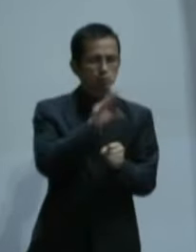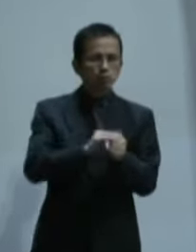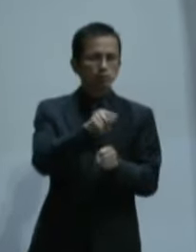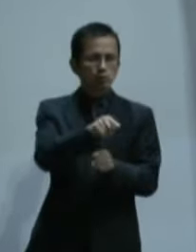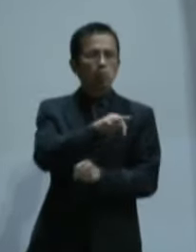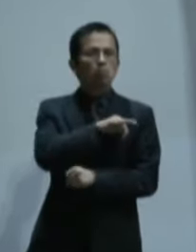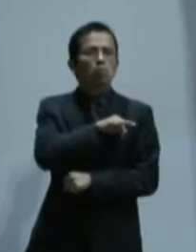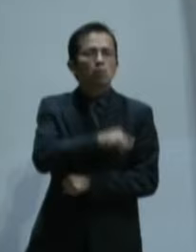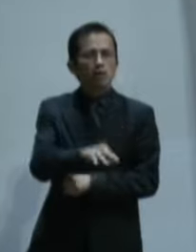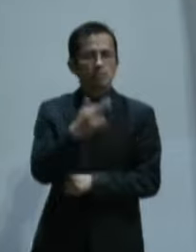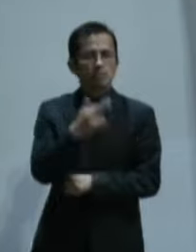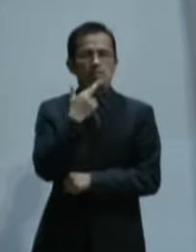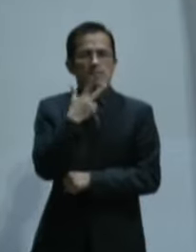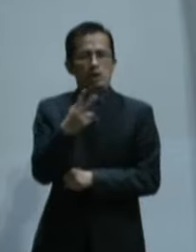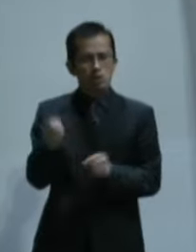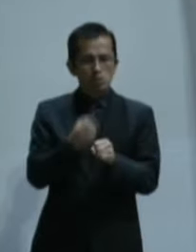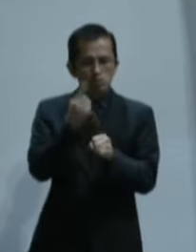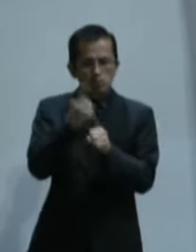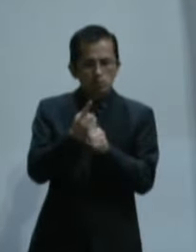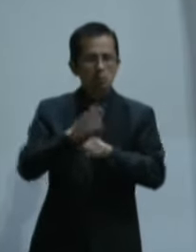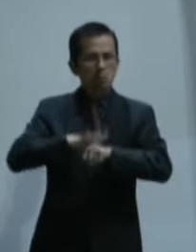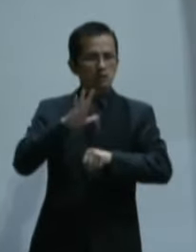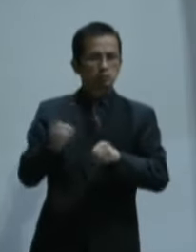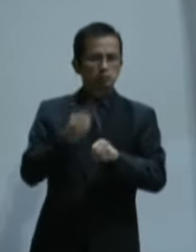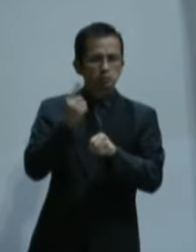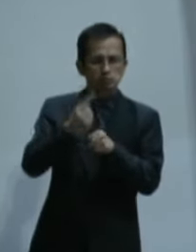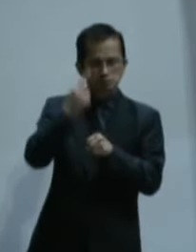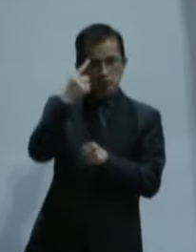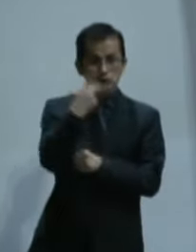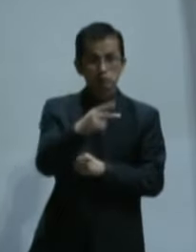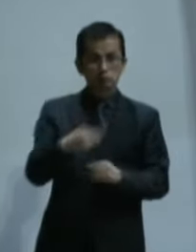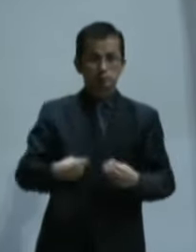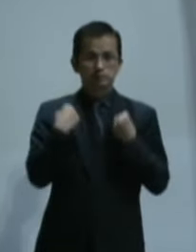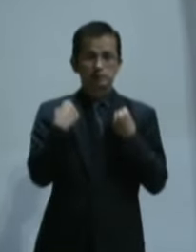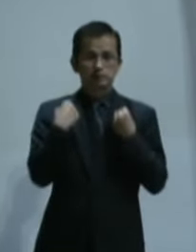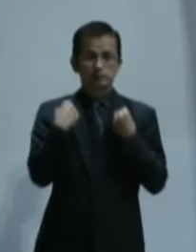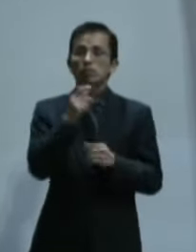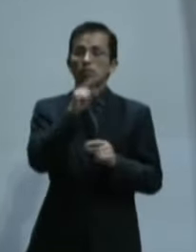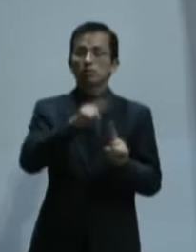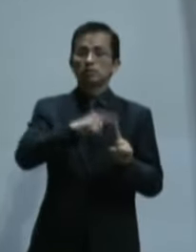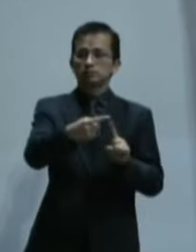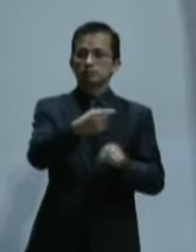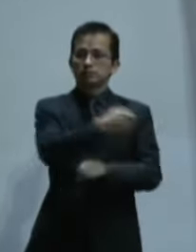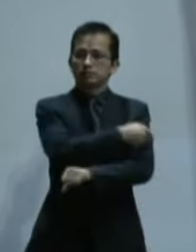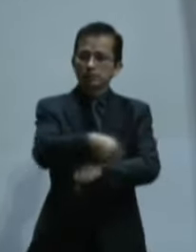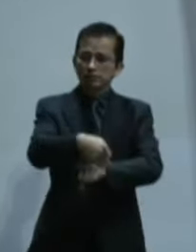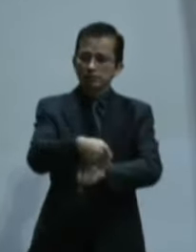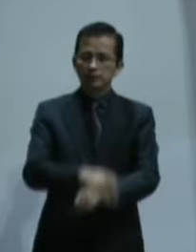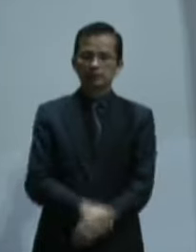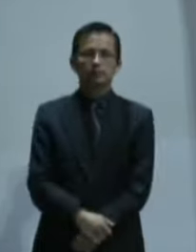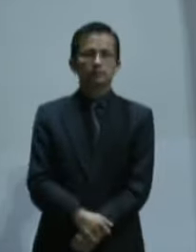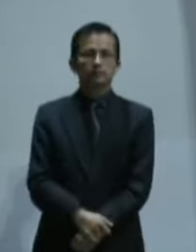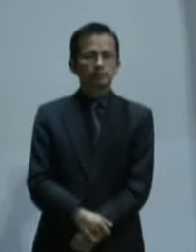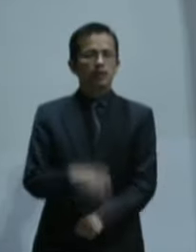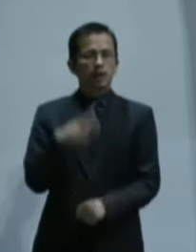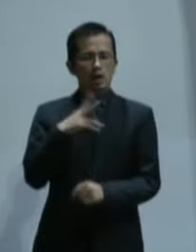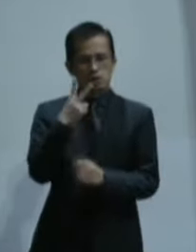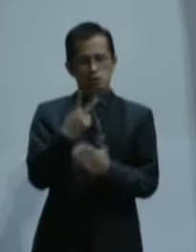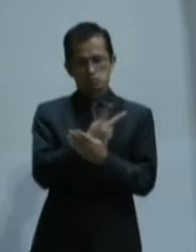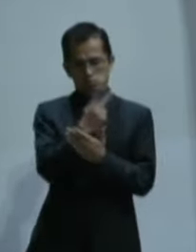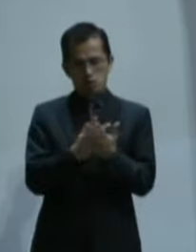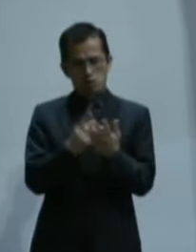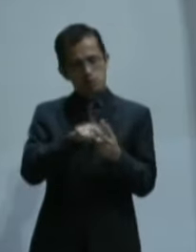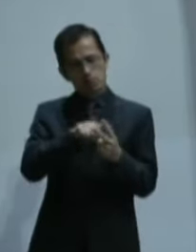tener acceso a mejores y mayores oportunidades para mejorar las condiciones de vida y las de sus familias tenemos dos programas de